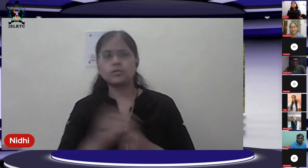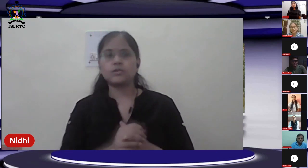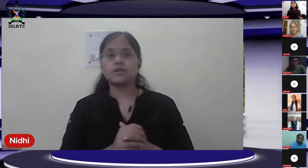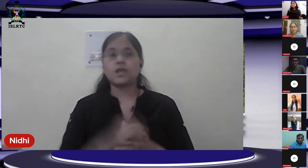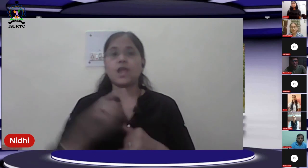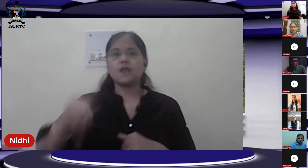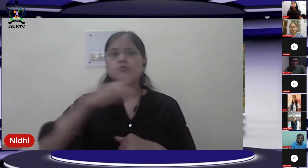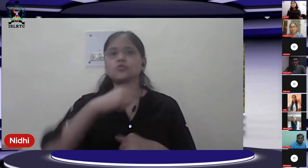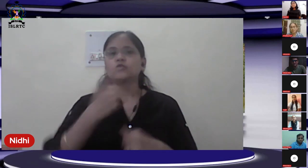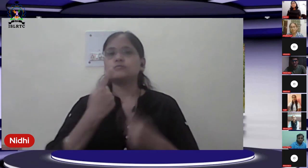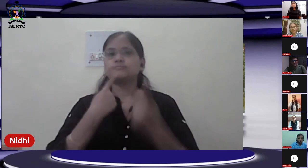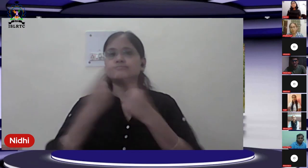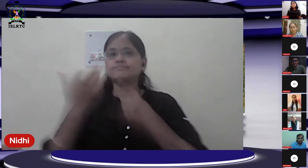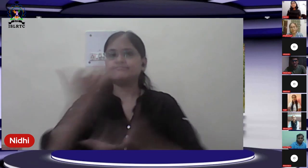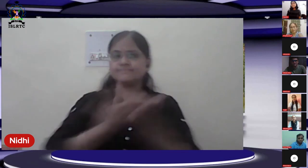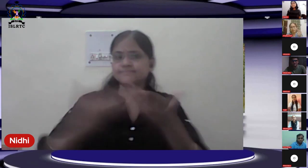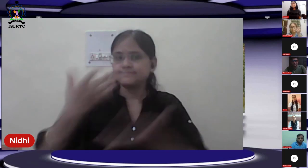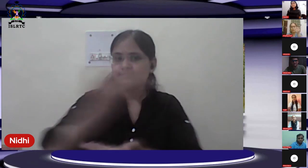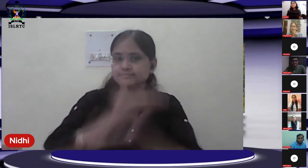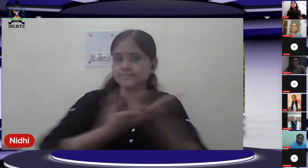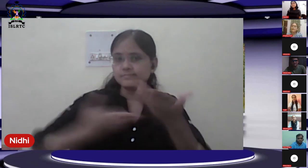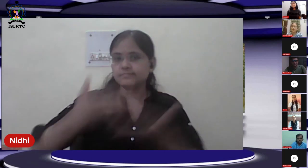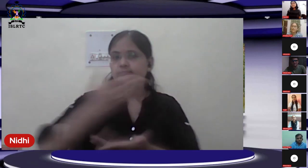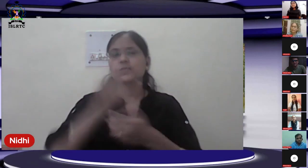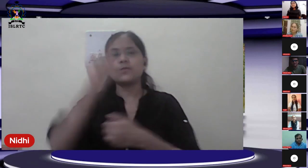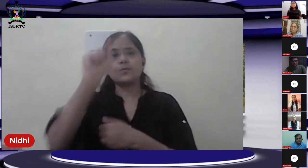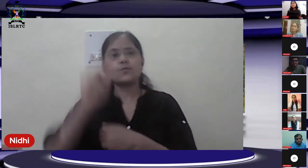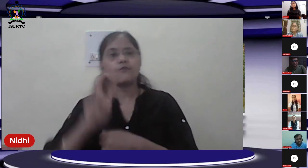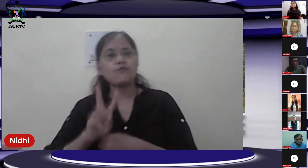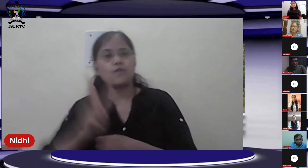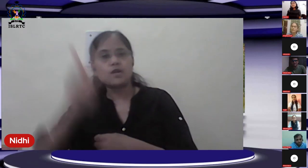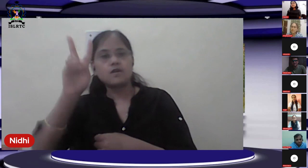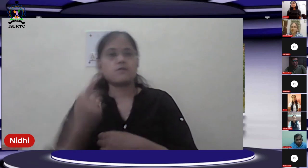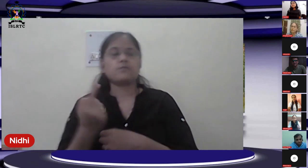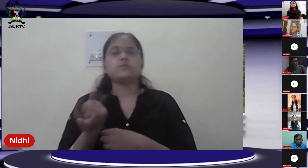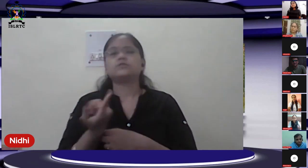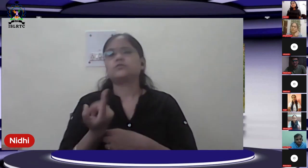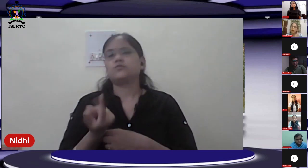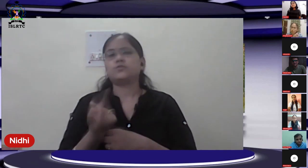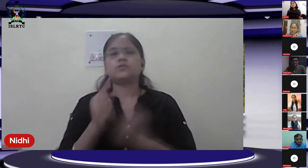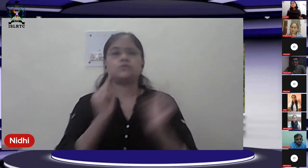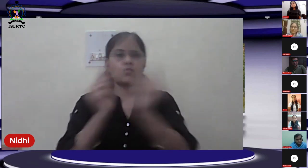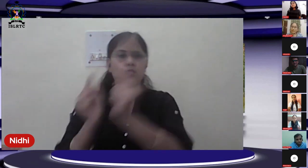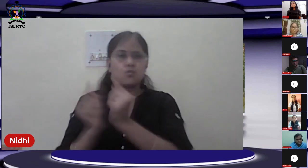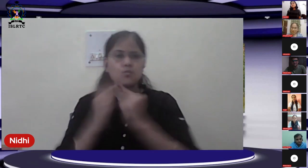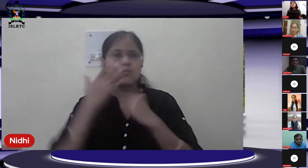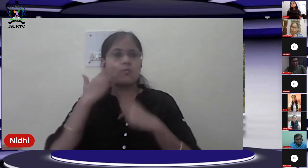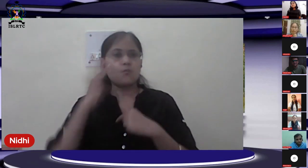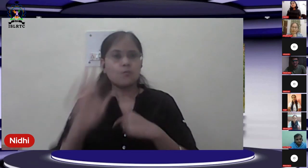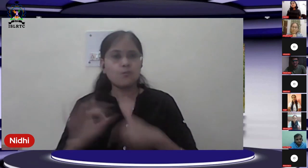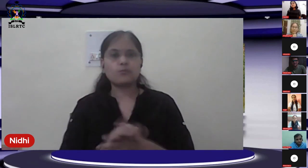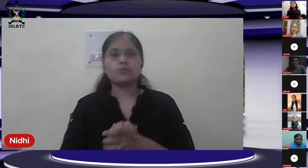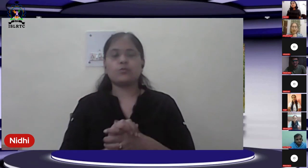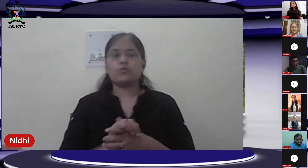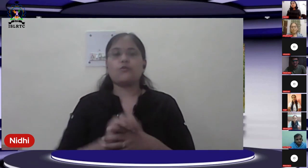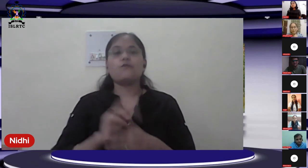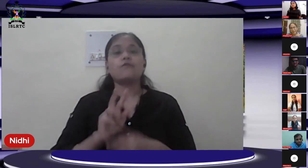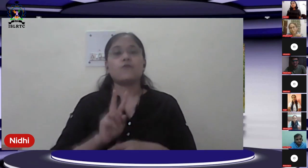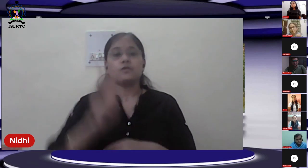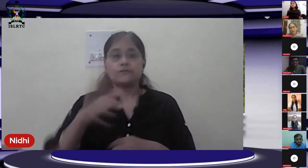हैं बहुत वैल्यूएबल है। बहुत छोटी छोटी बातें हैं लेकिन बहुत ही इम्पोर्टेंस रखती है, और उसकी हर छोटी बात का एक वैल्यू है। हाल ही में मैंने अभी